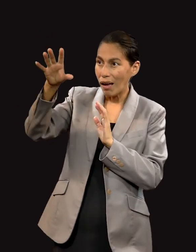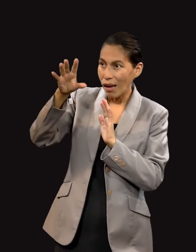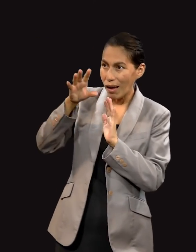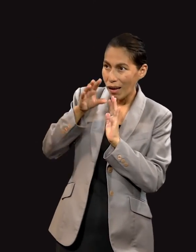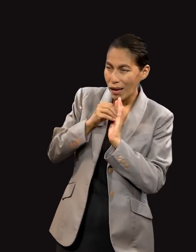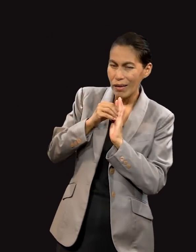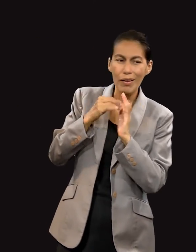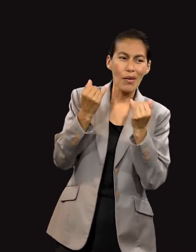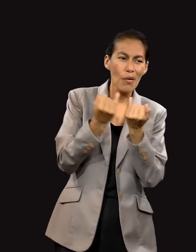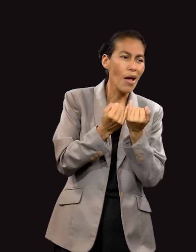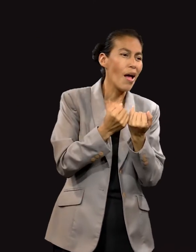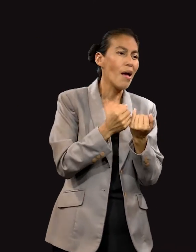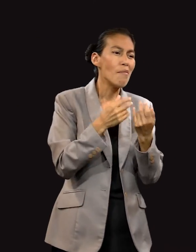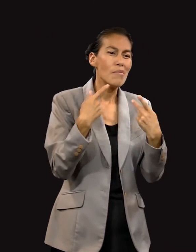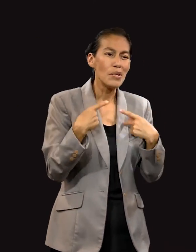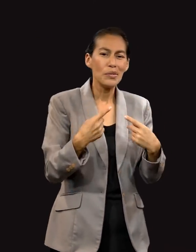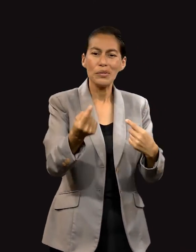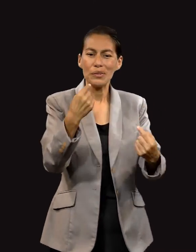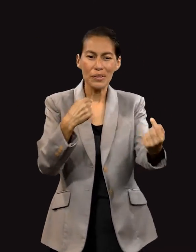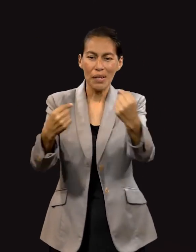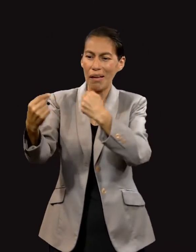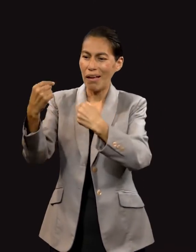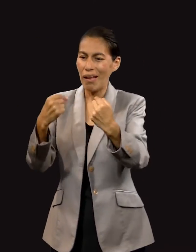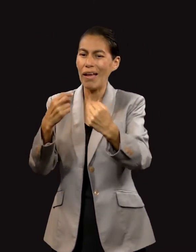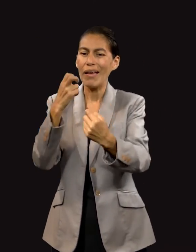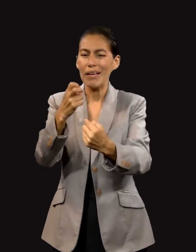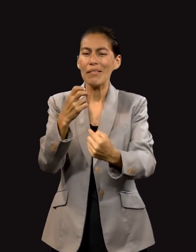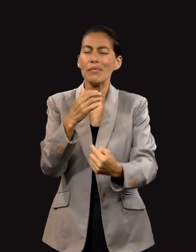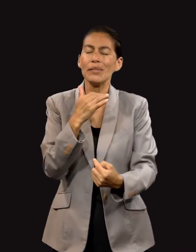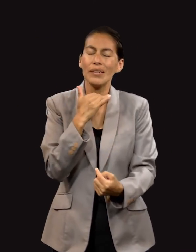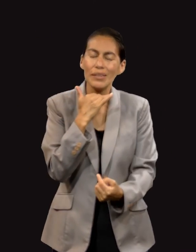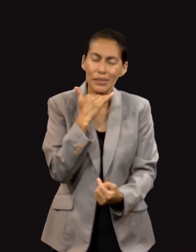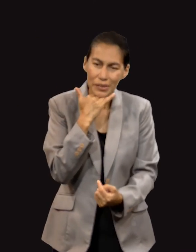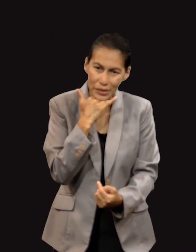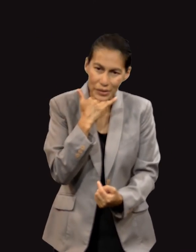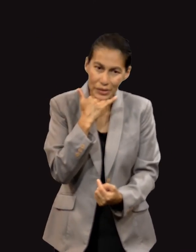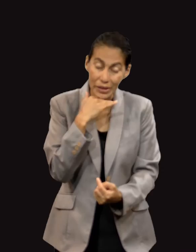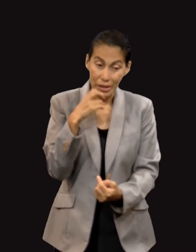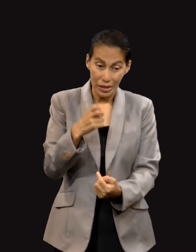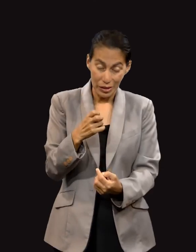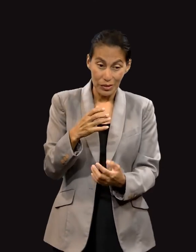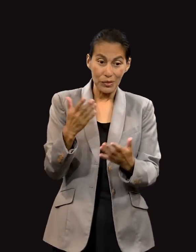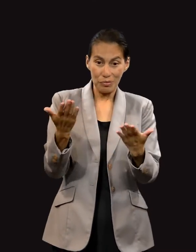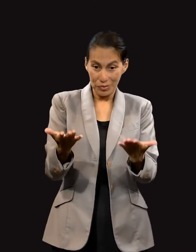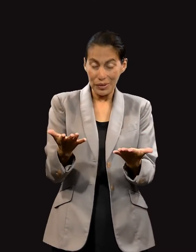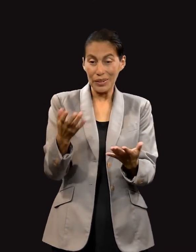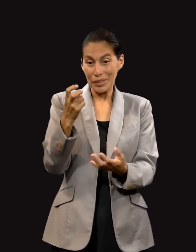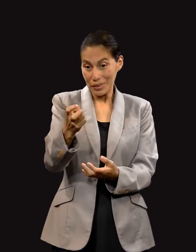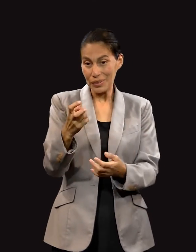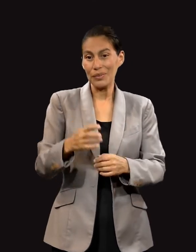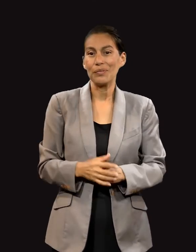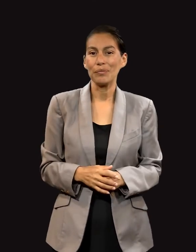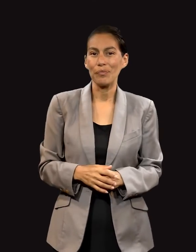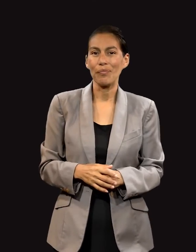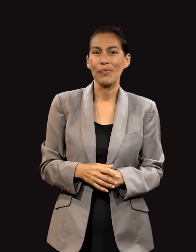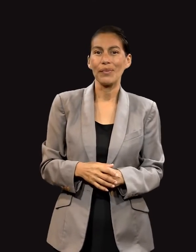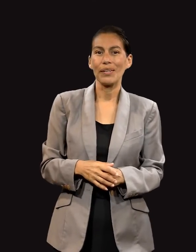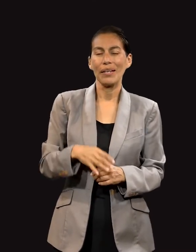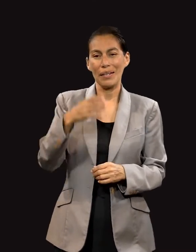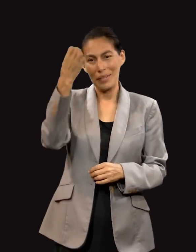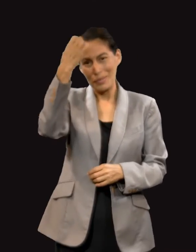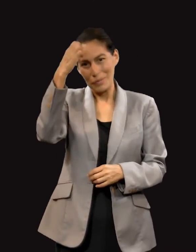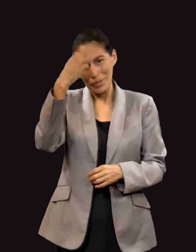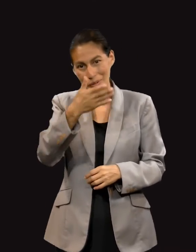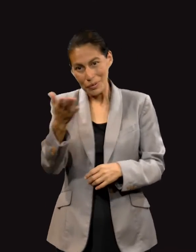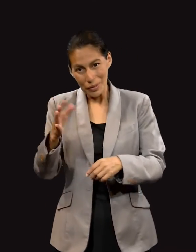perdonar a los que nos han ofendido. Y esto es un cuadro bien claro de ello. No solo de la teoría,